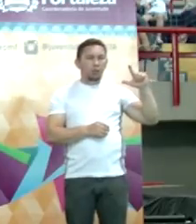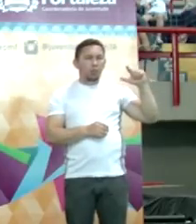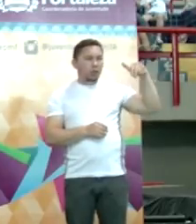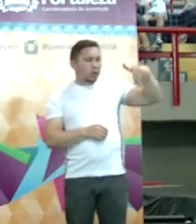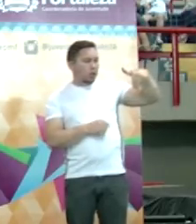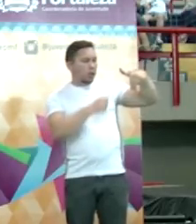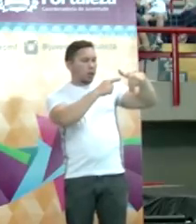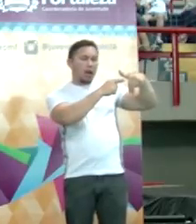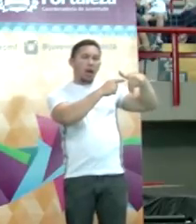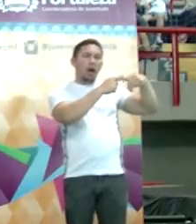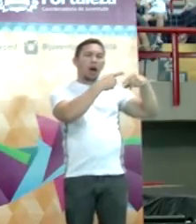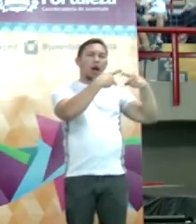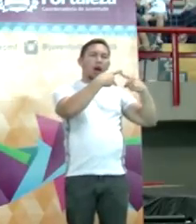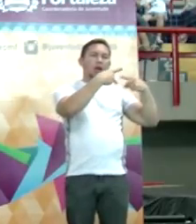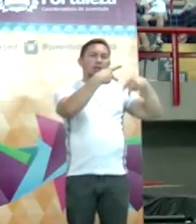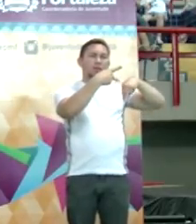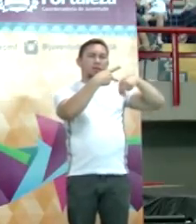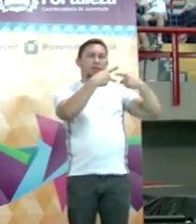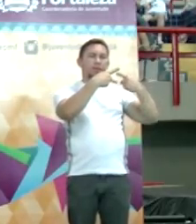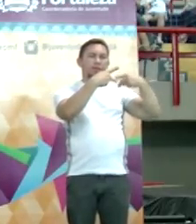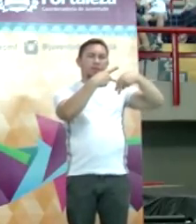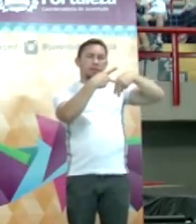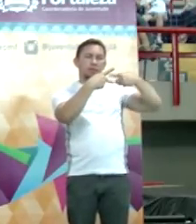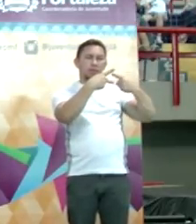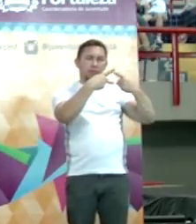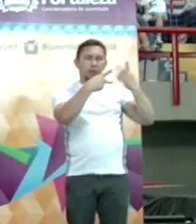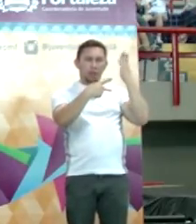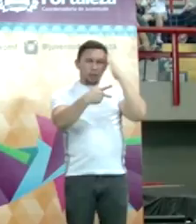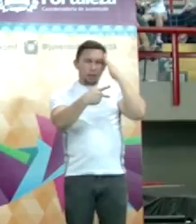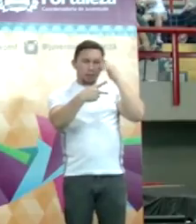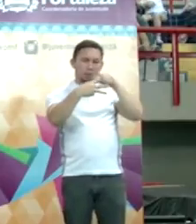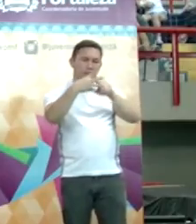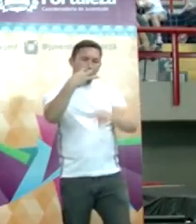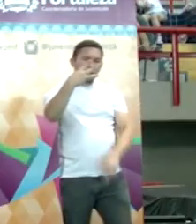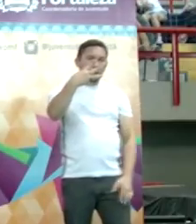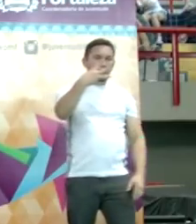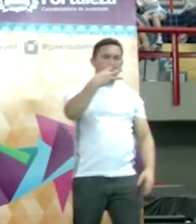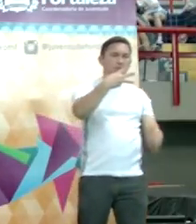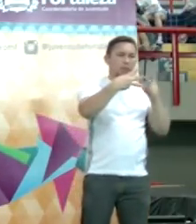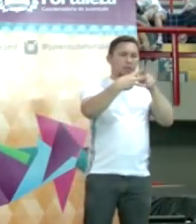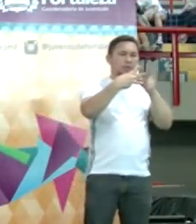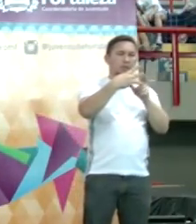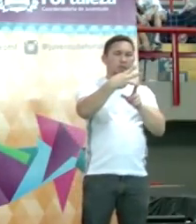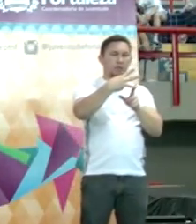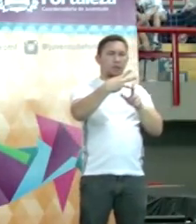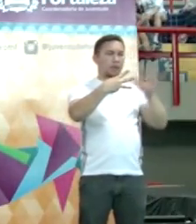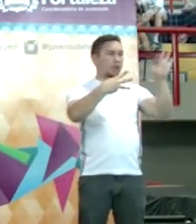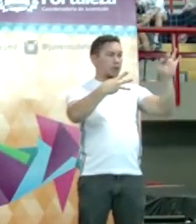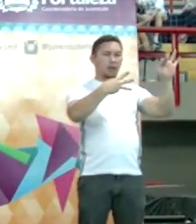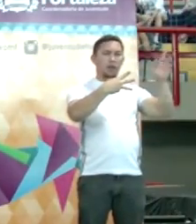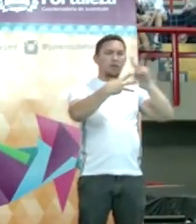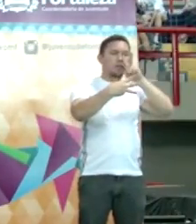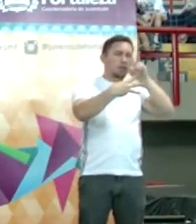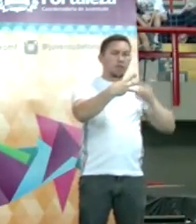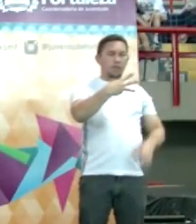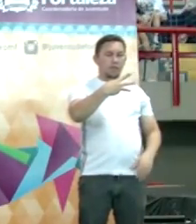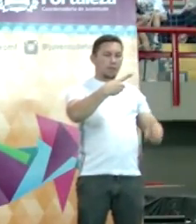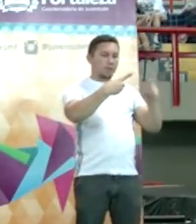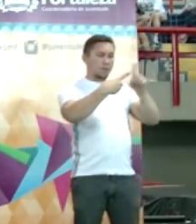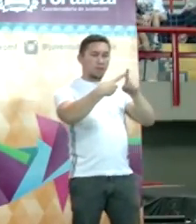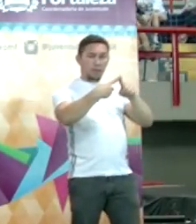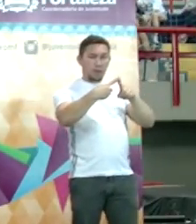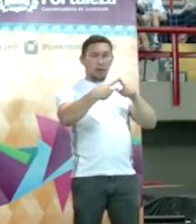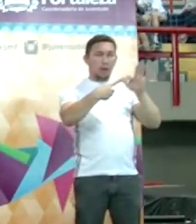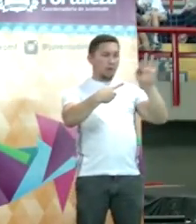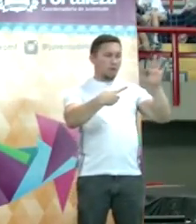claro? Fui claro? Aprendemos até agora três forças. Três forças. Vamos lá. Três. Força de